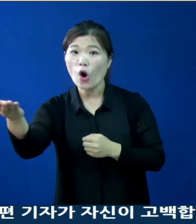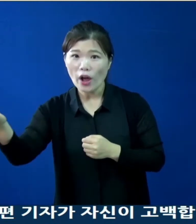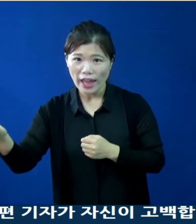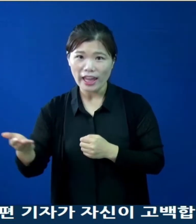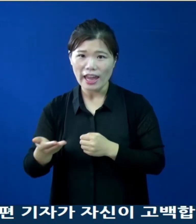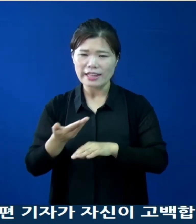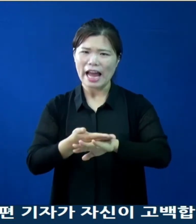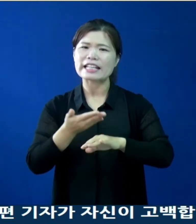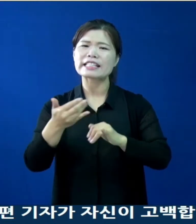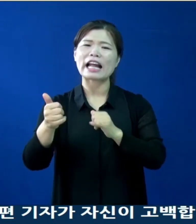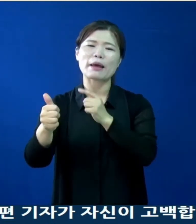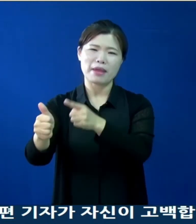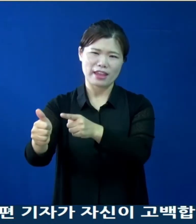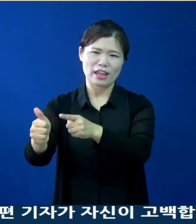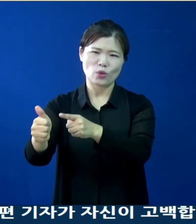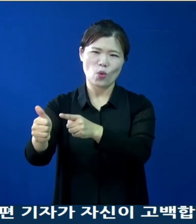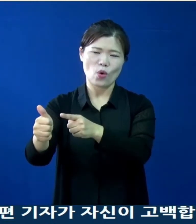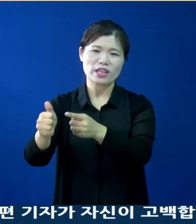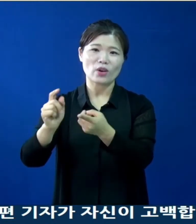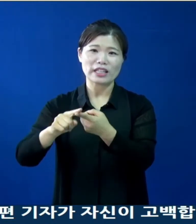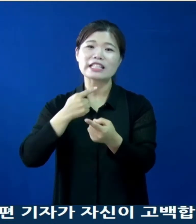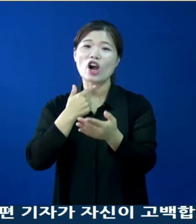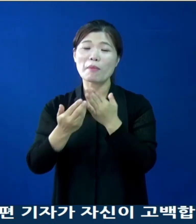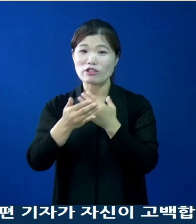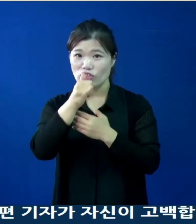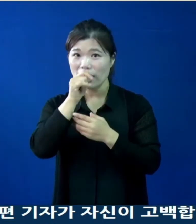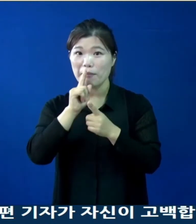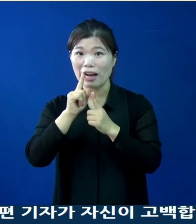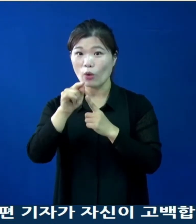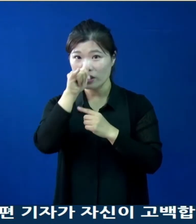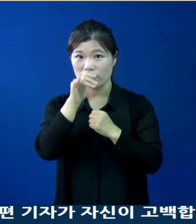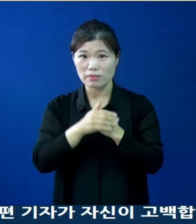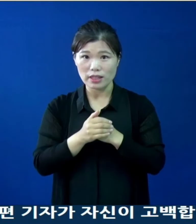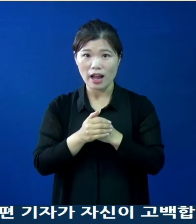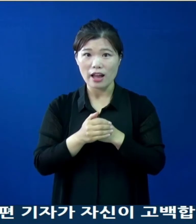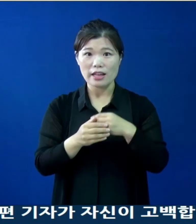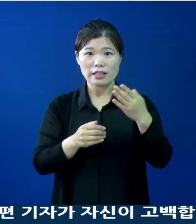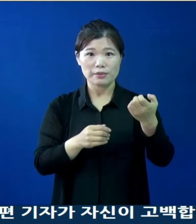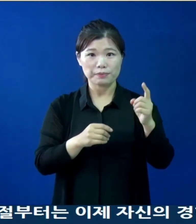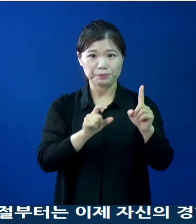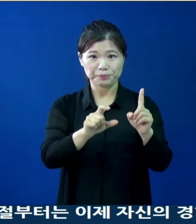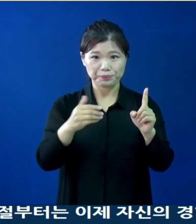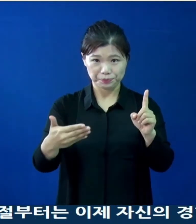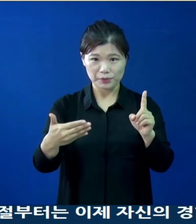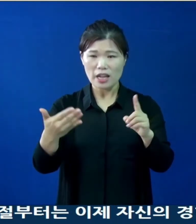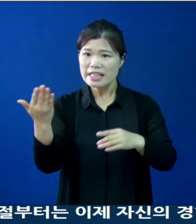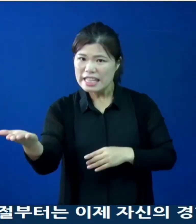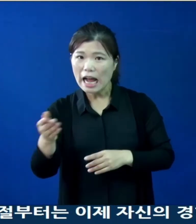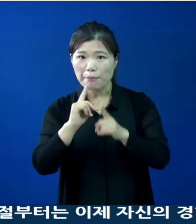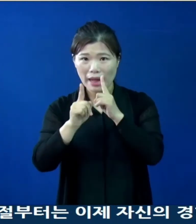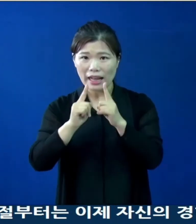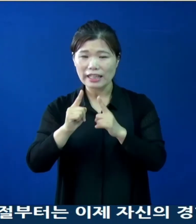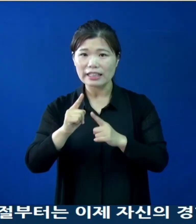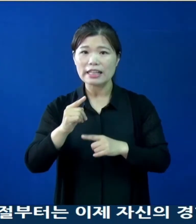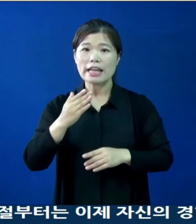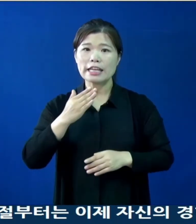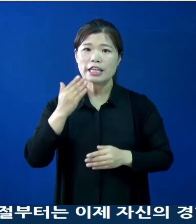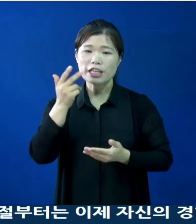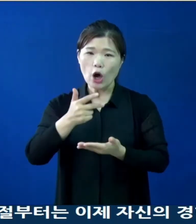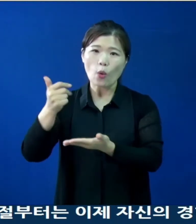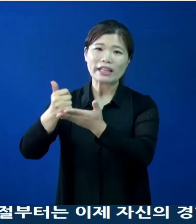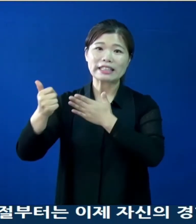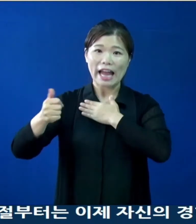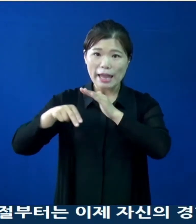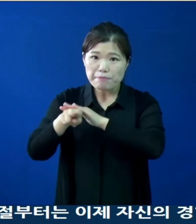열려있다, 이렇게 소개되는 게 9절 이하죠. 9절 보시면 네가 말하기를 여호와는 나의 피난처시라